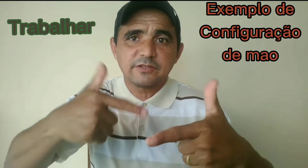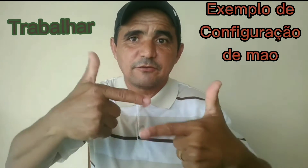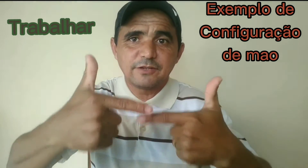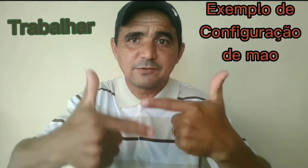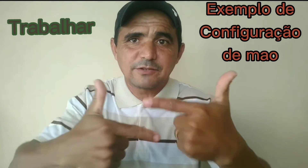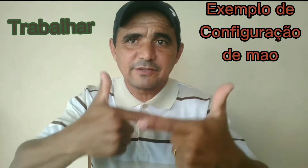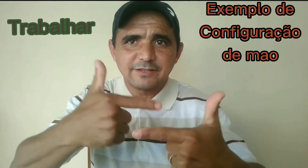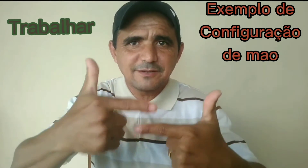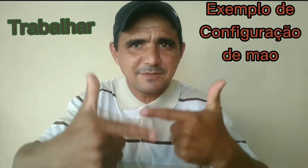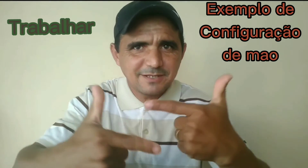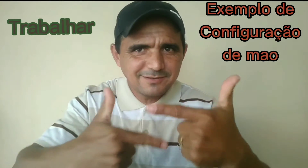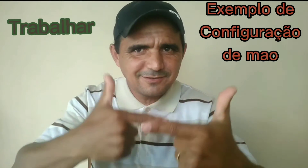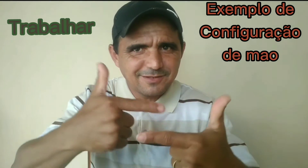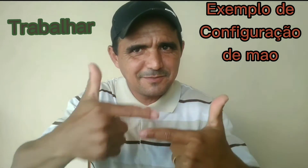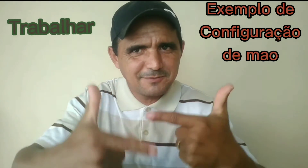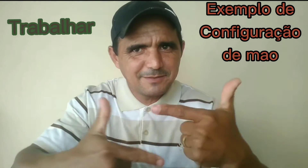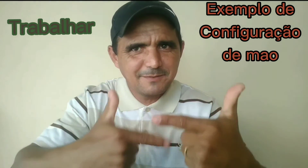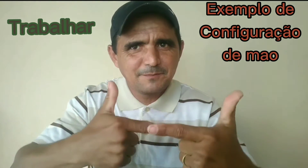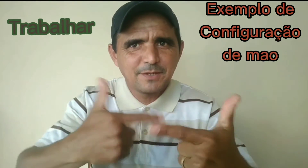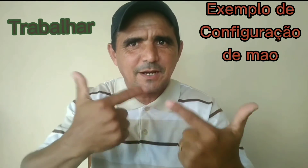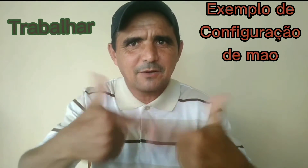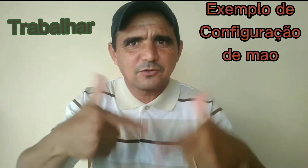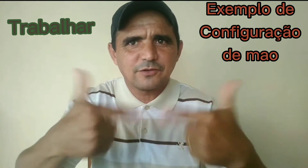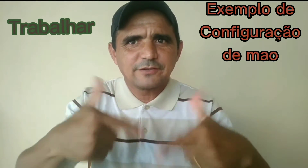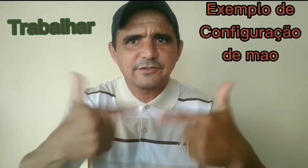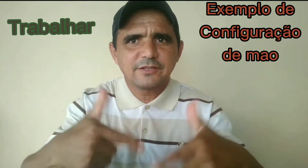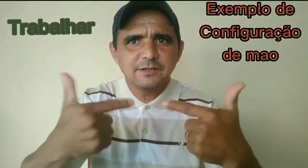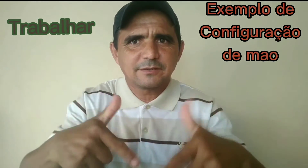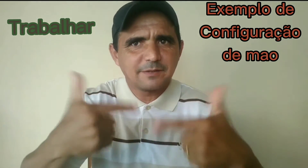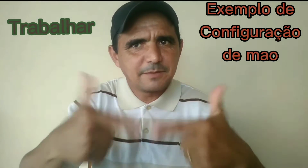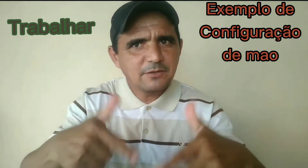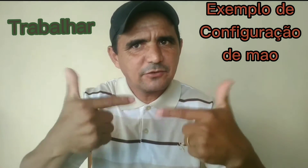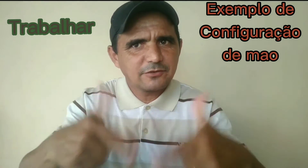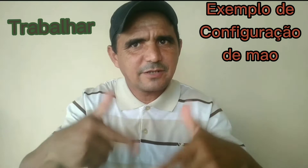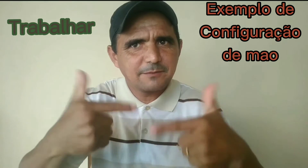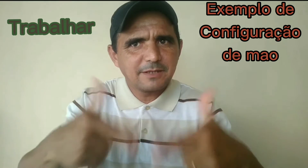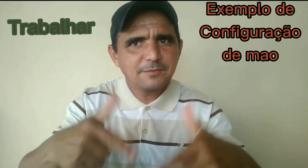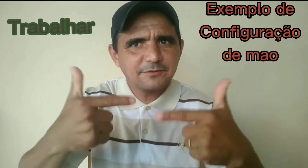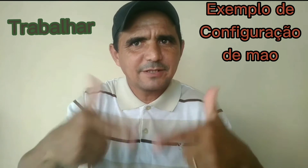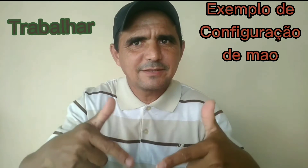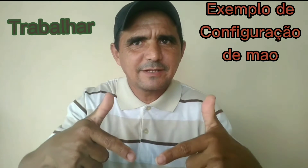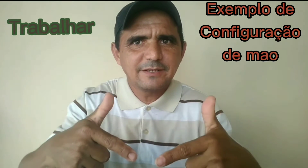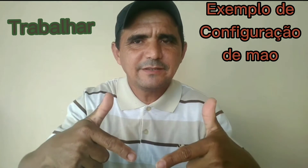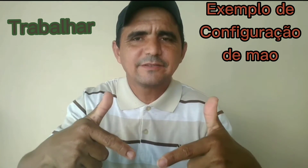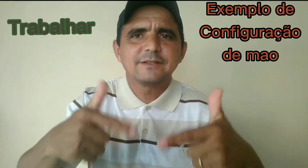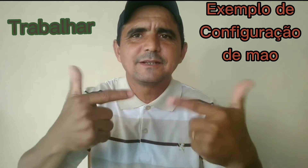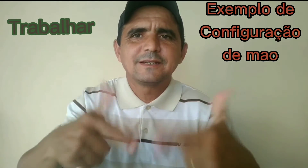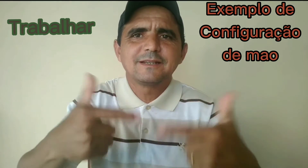ser feito assim também, não tem problema. Alguns fazem assim, ó, também é o sinal de trabalhar. Você vê, tem